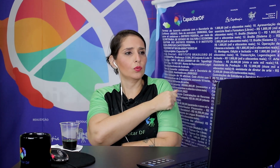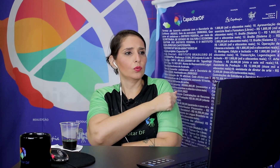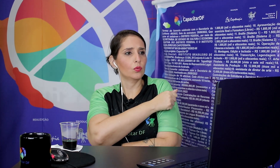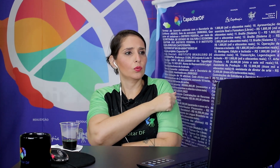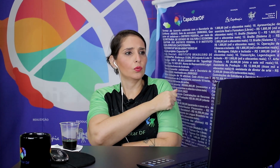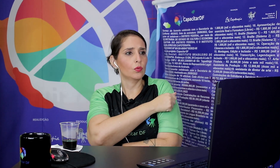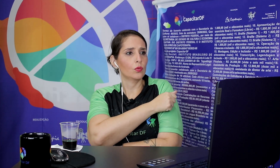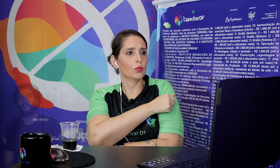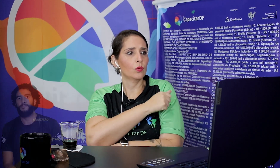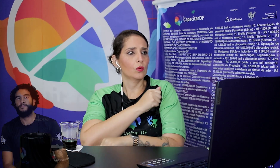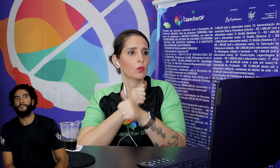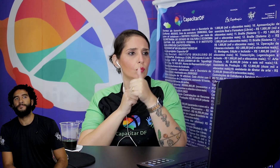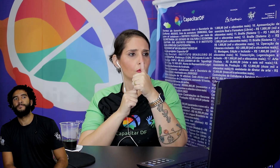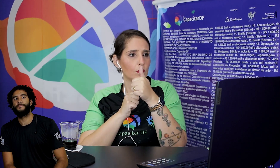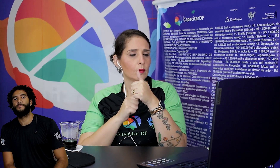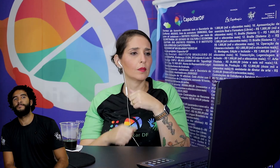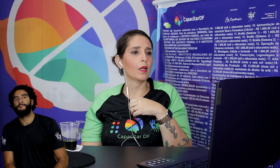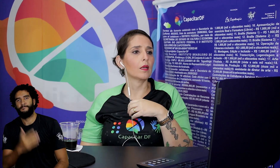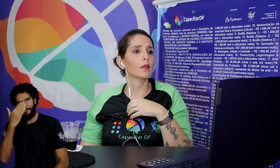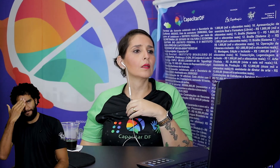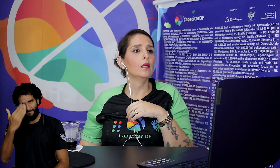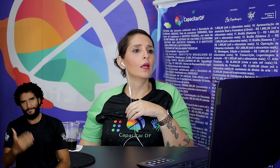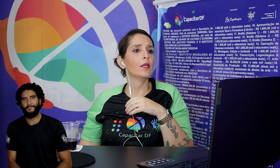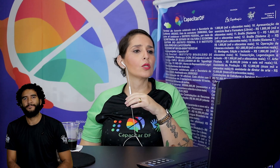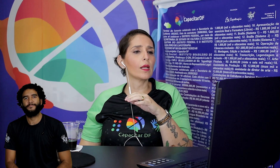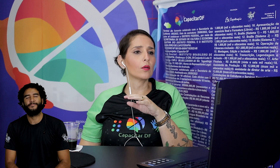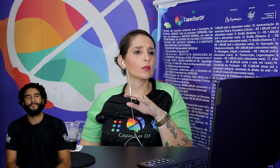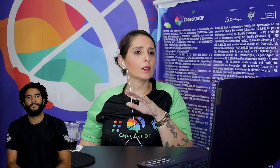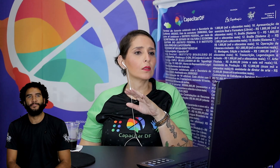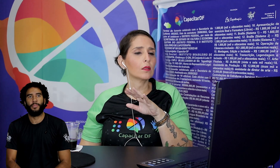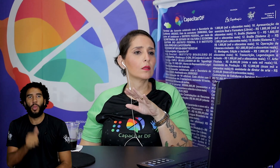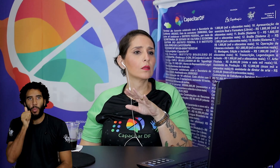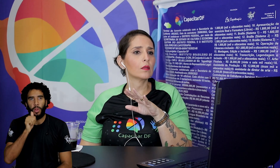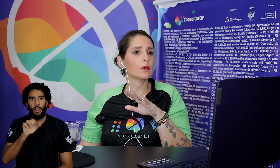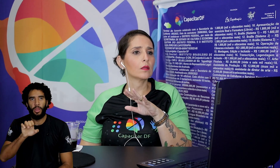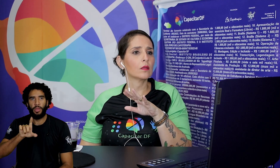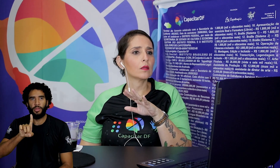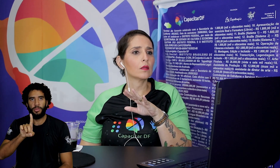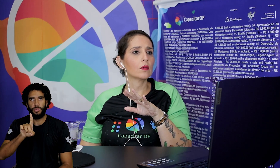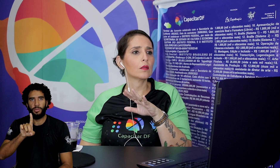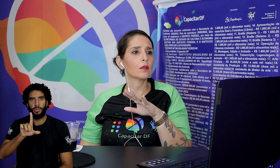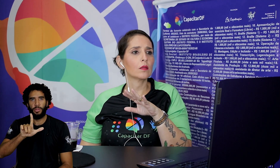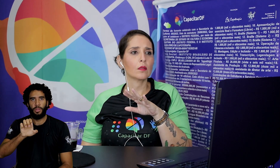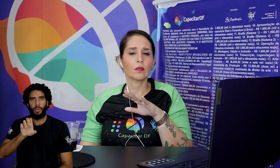Aluno. Obrigada. Nada. Edileuza.